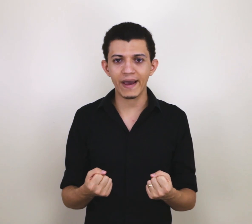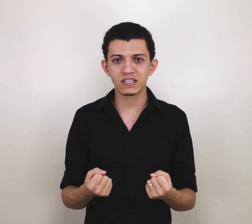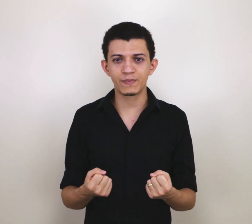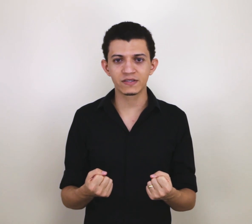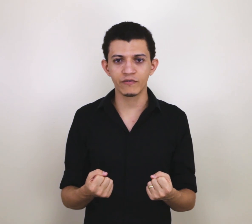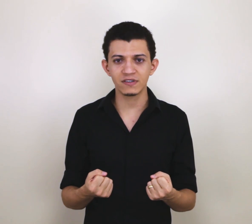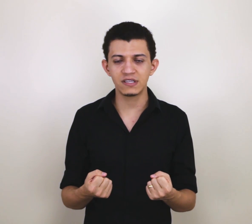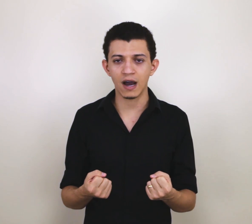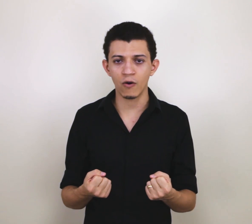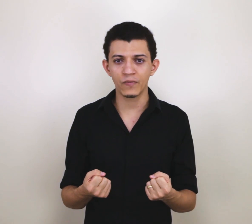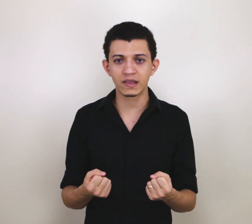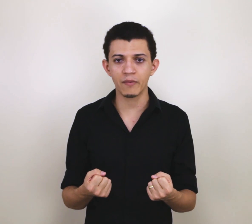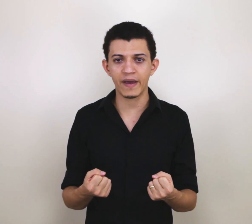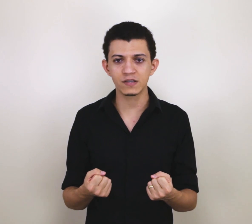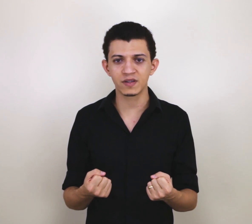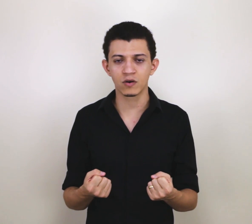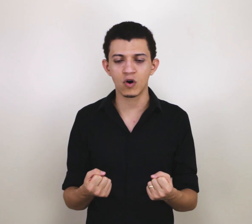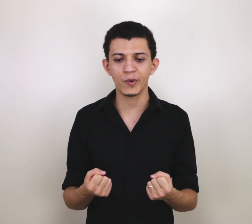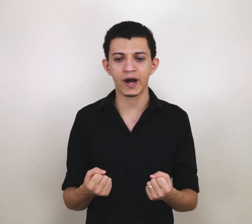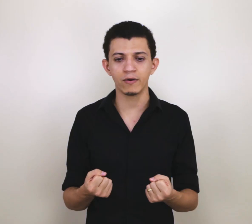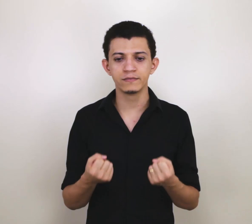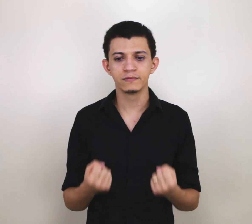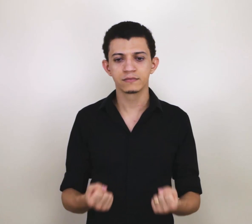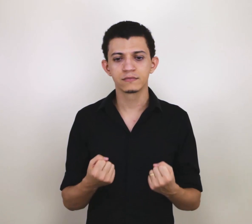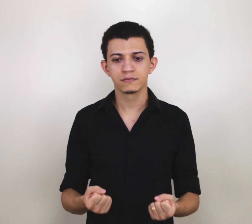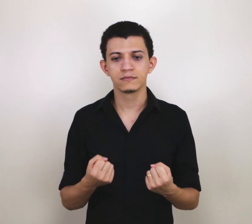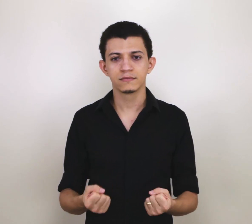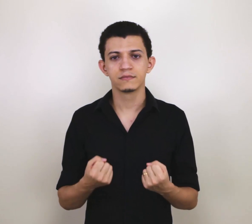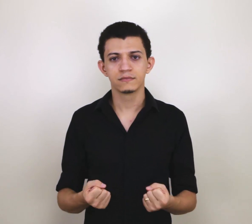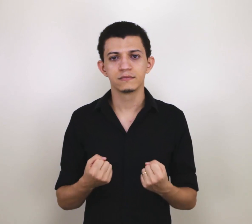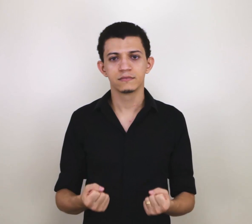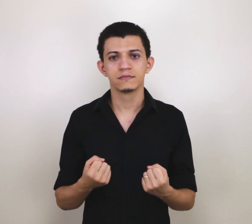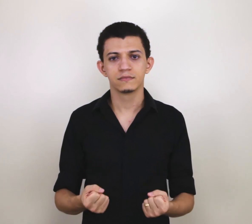a expressão facial e também a expressão corporal.